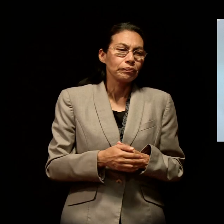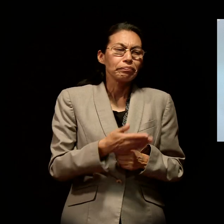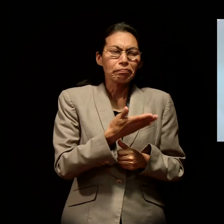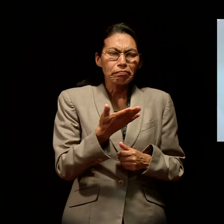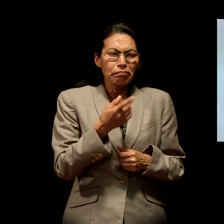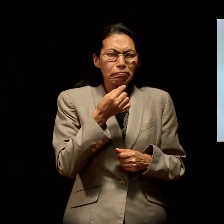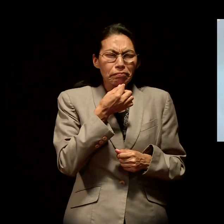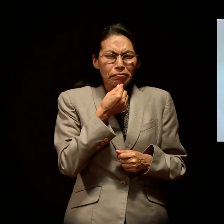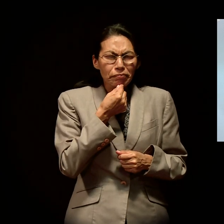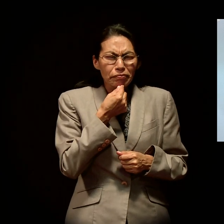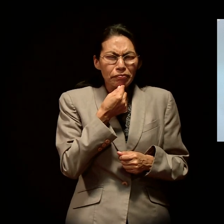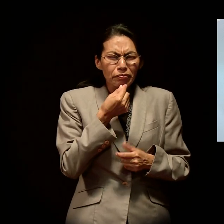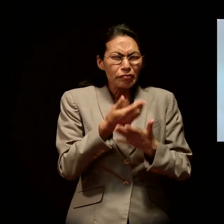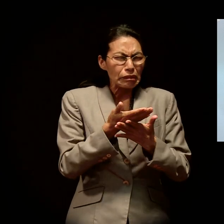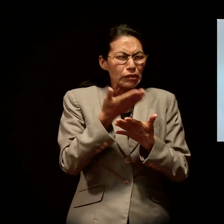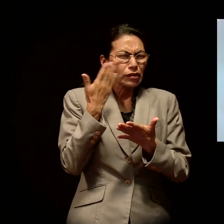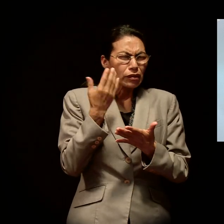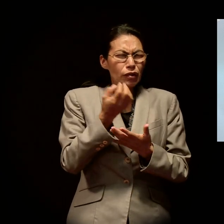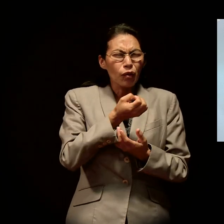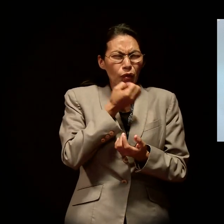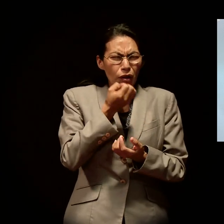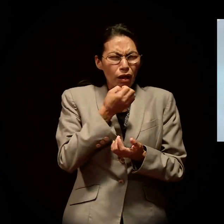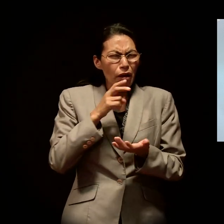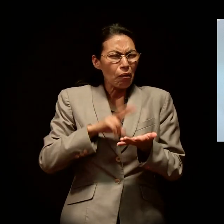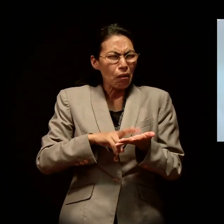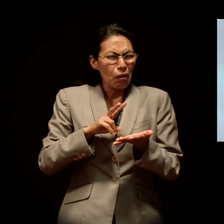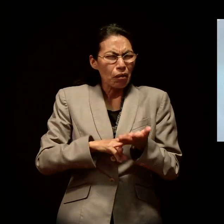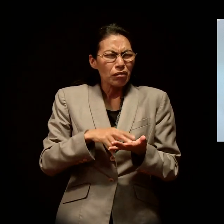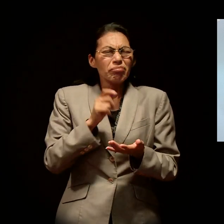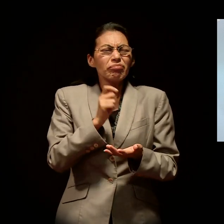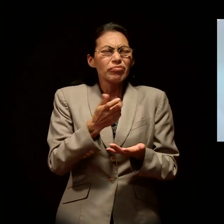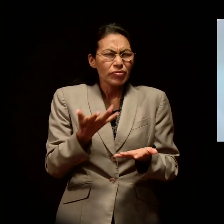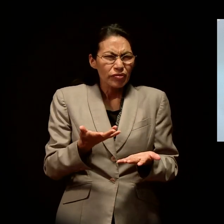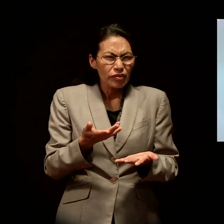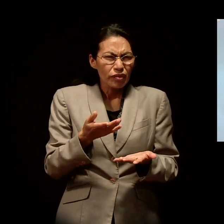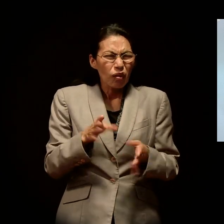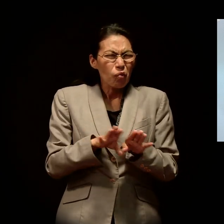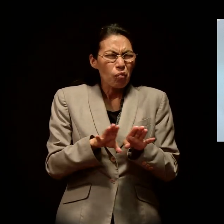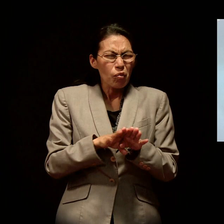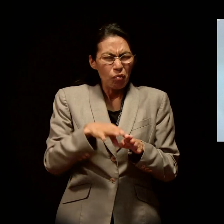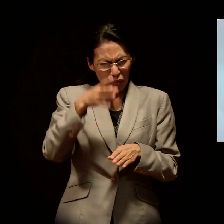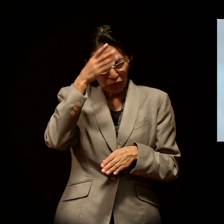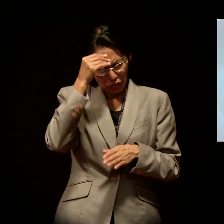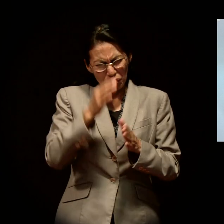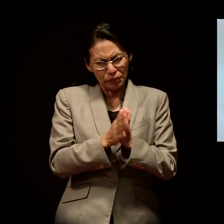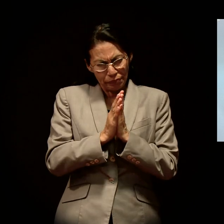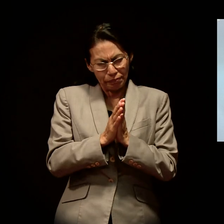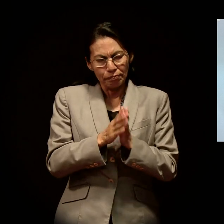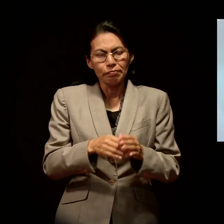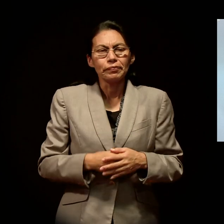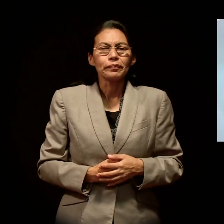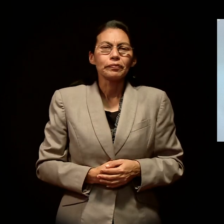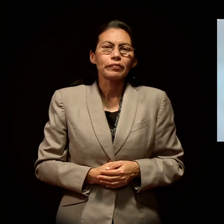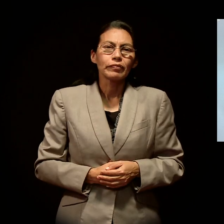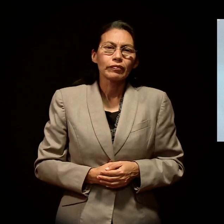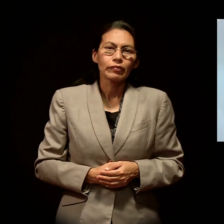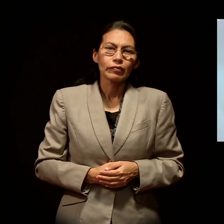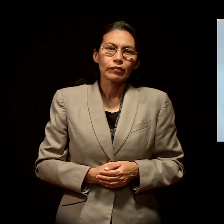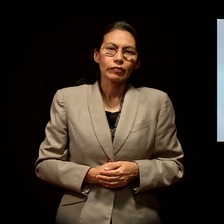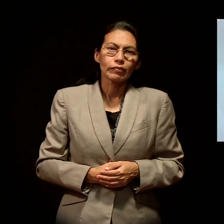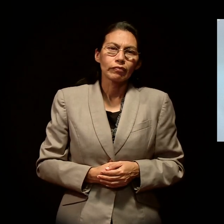esa de anécdota de su infancia donde usted aprendió el valor de la oración cuando era